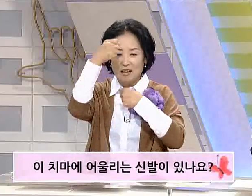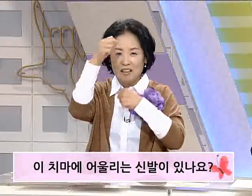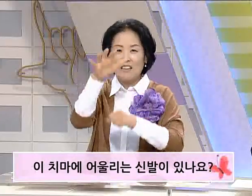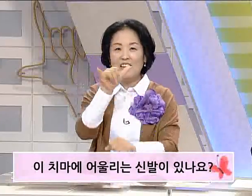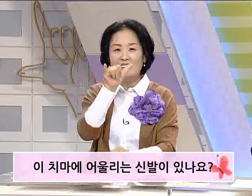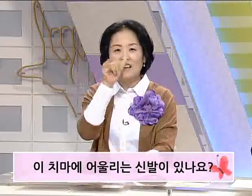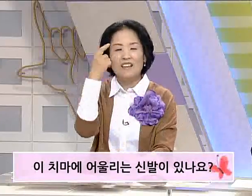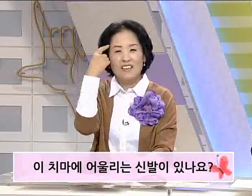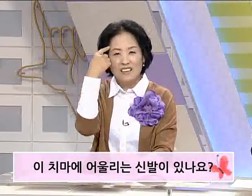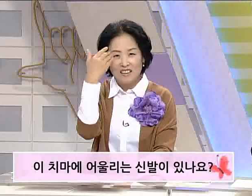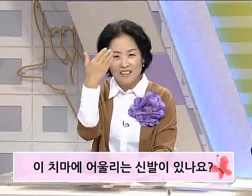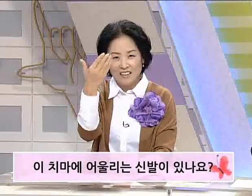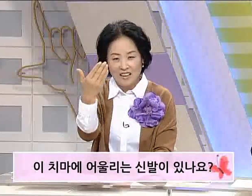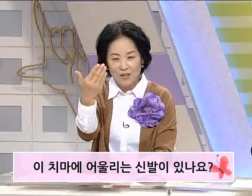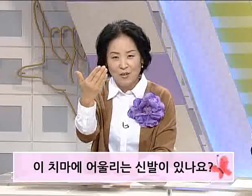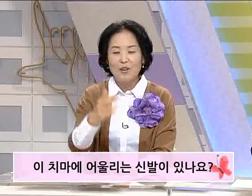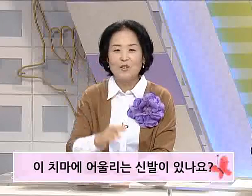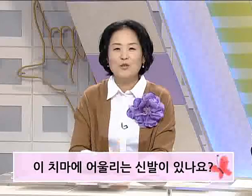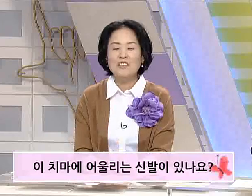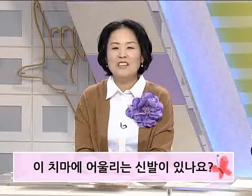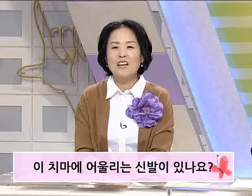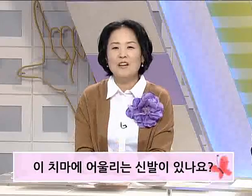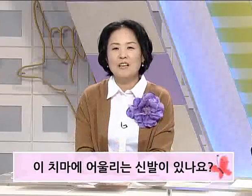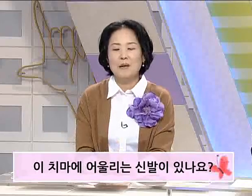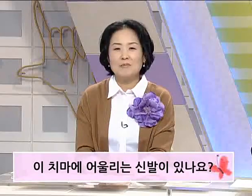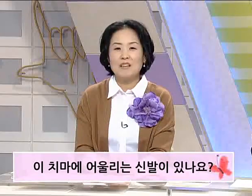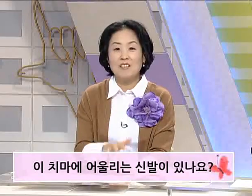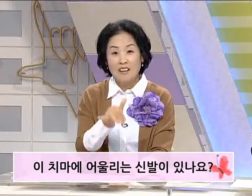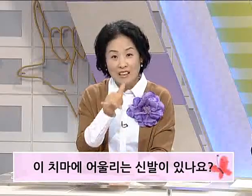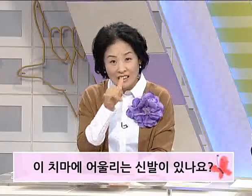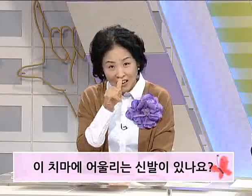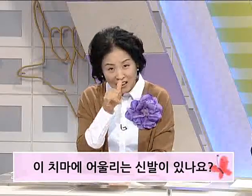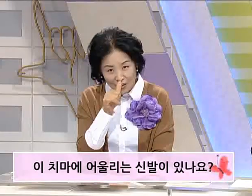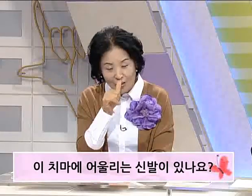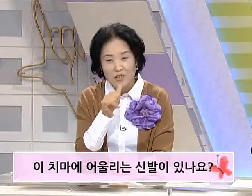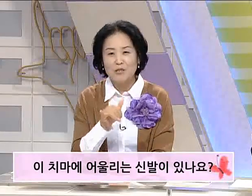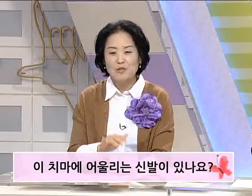신발이 있나요? 또는 있나요? 할 때 마지막에서 있나요?